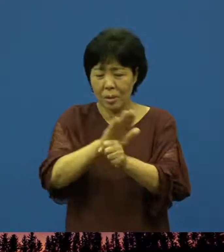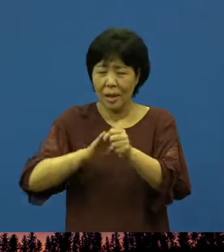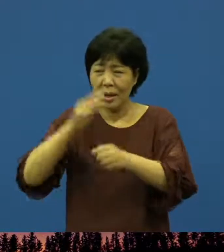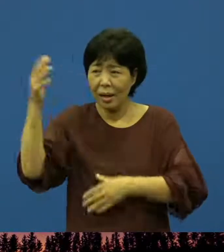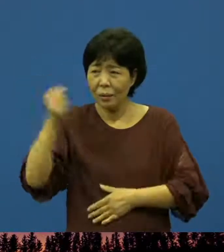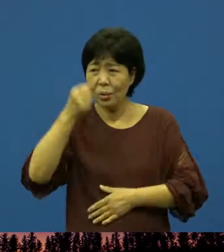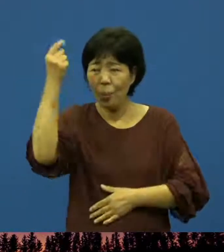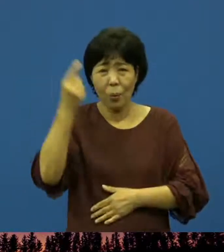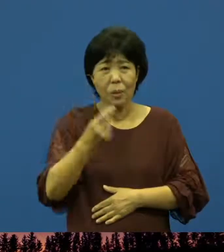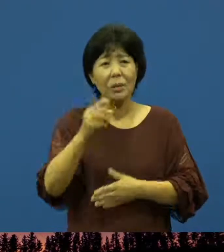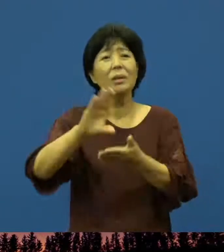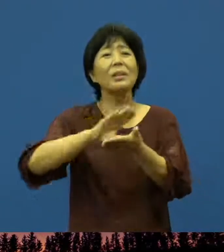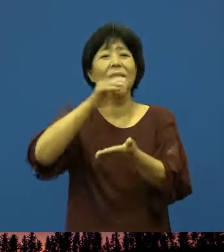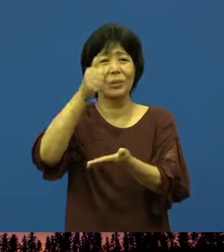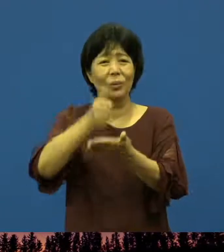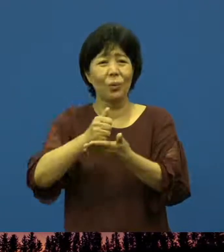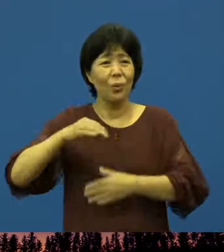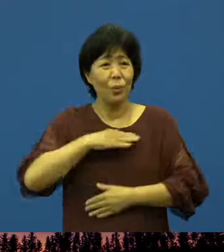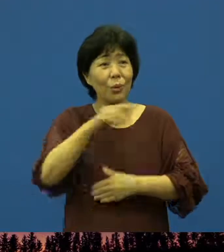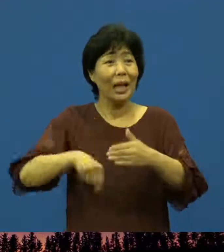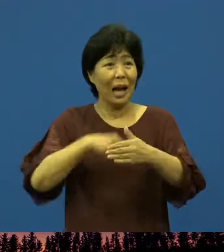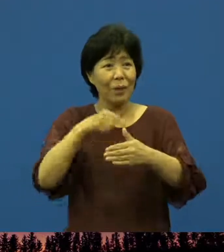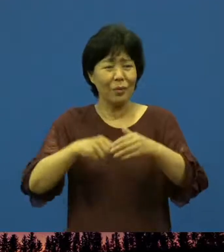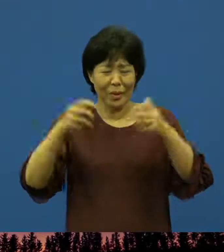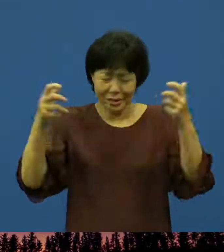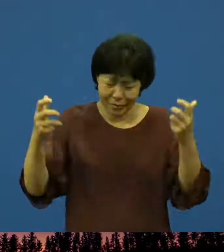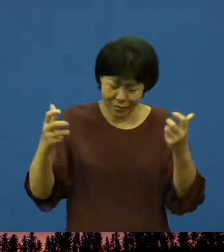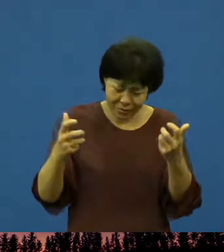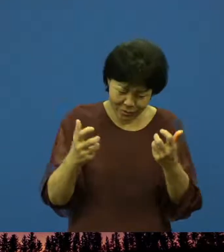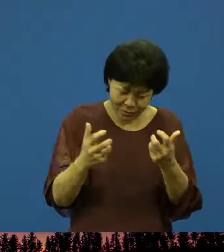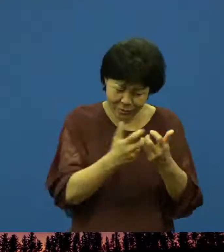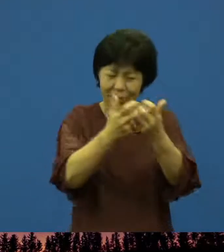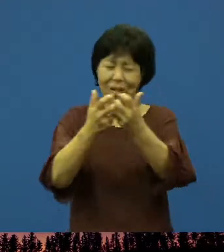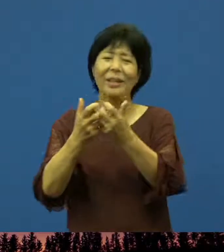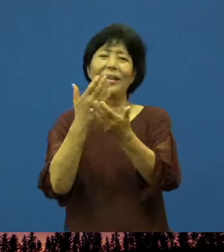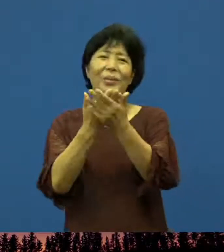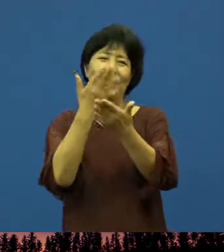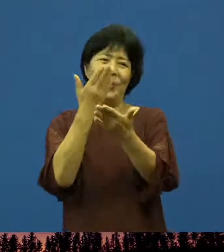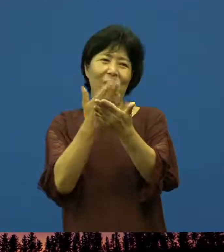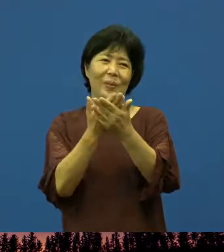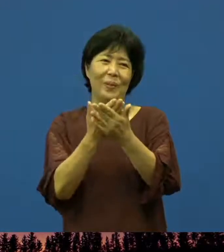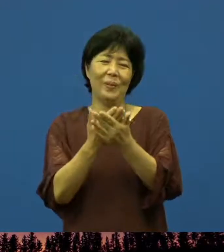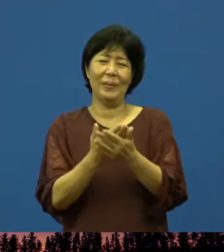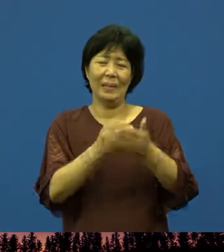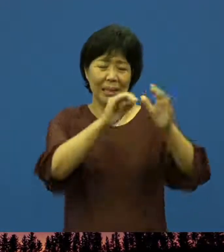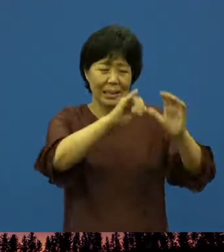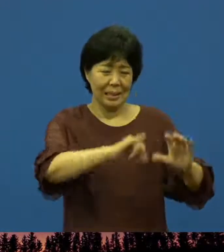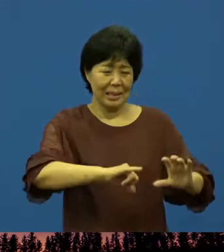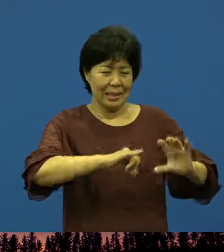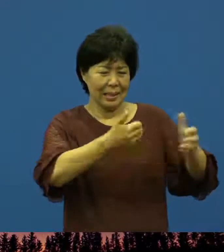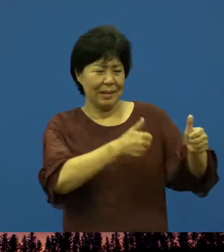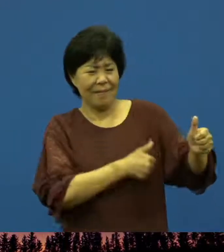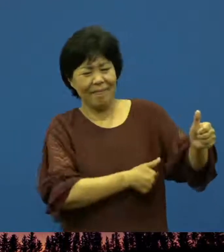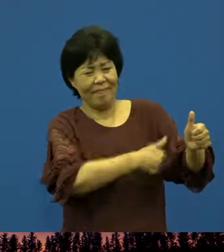그리스도가 우리 가운데 충만히 임재하여 주시옵소서. 그 세상을 이기게